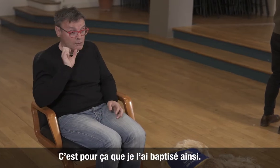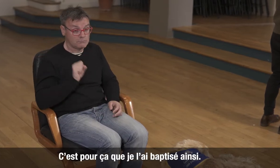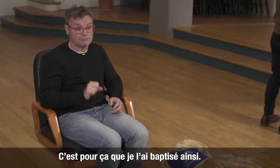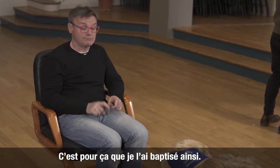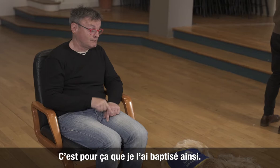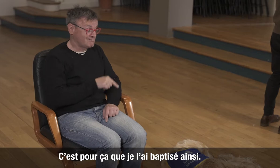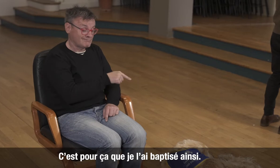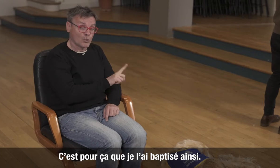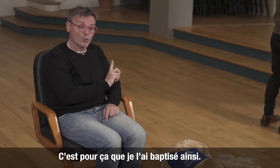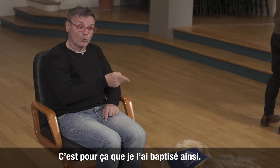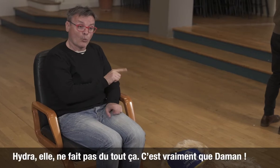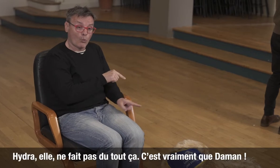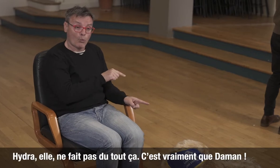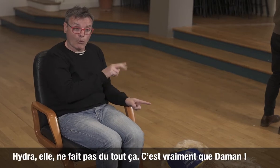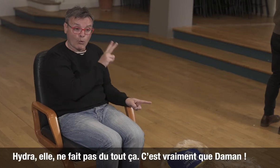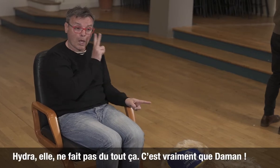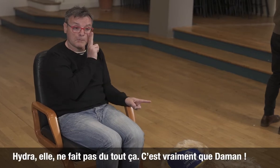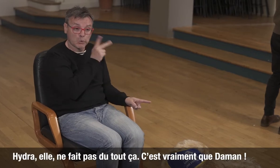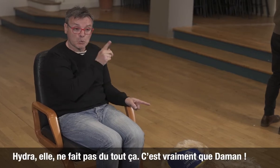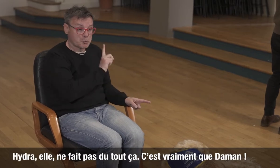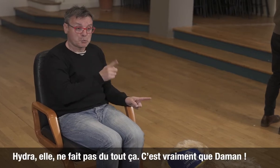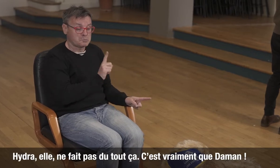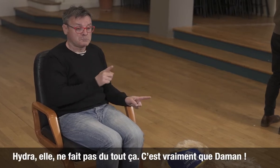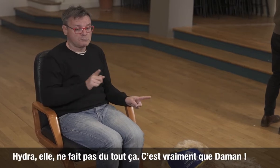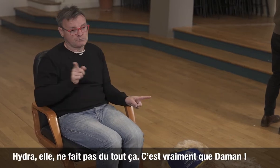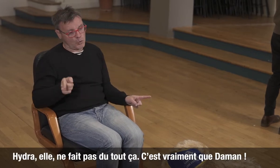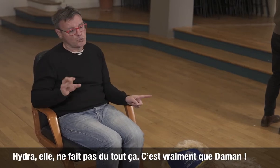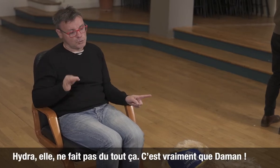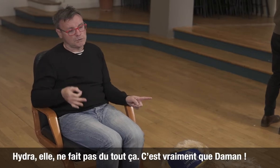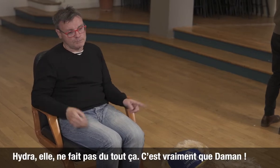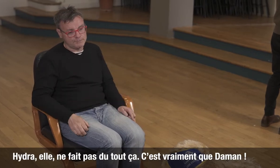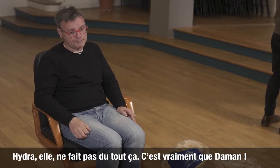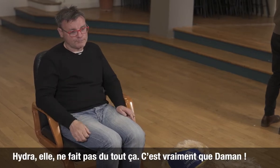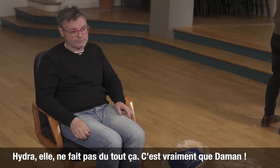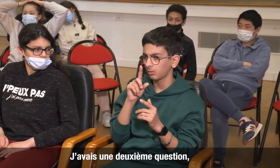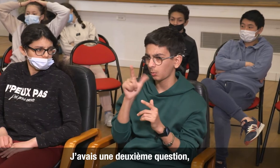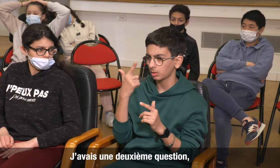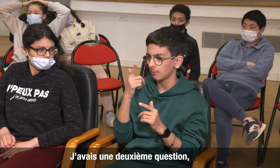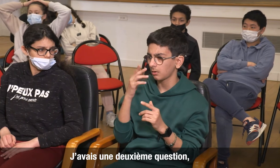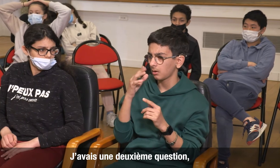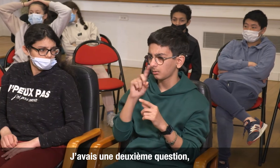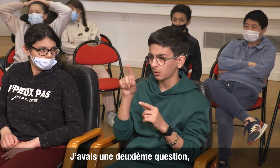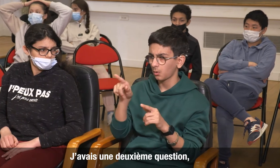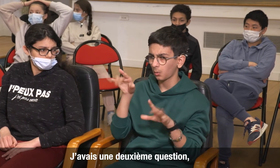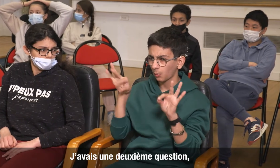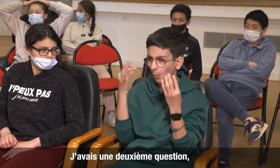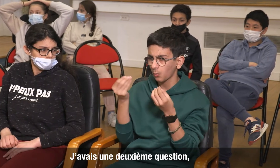Et donc, c'est pour ça que je l baptisé ainsi. Hydra, elle ne fait pas du tout ça. Ce vraiment que Daman. J'avais une deuxième